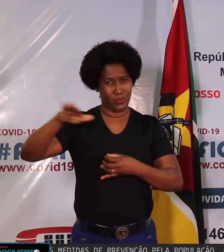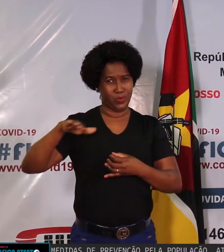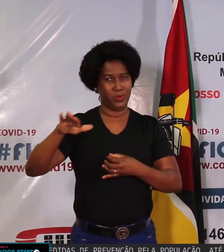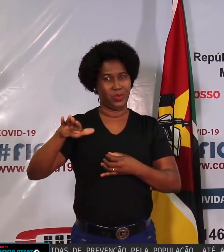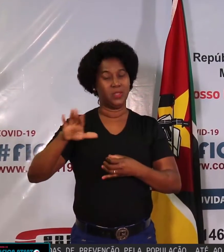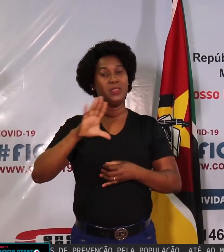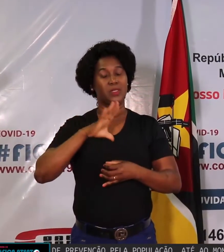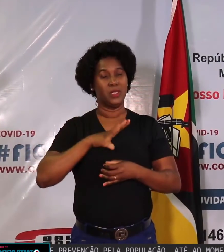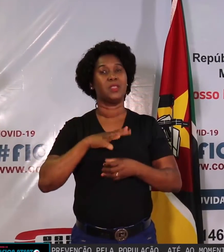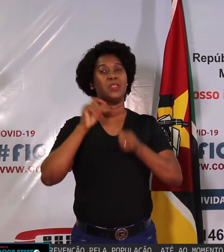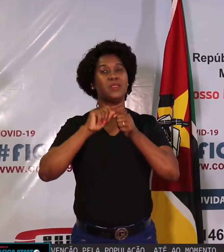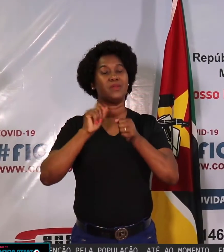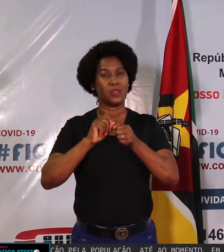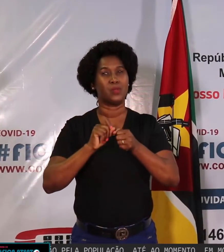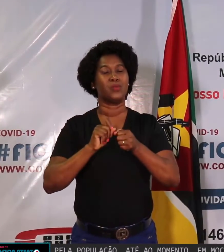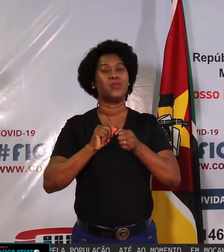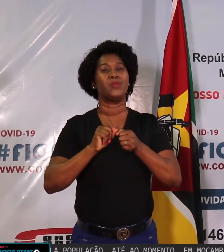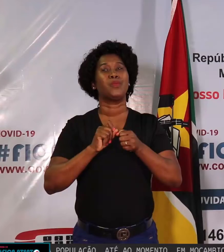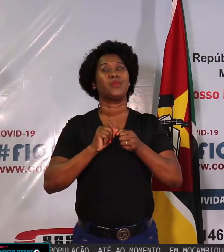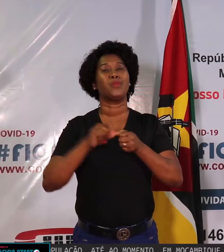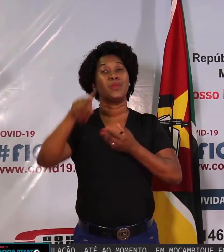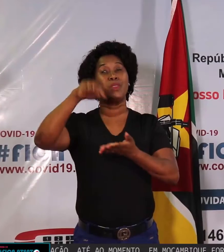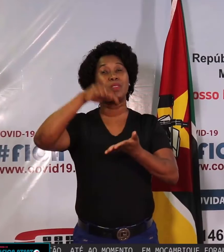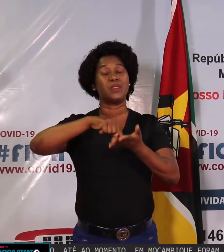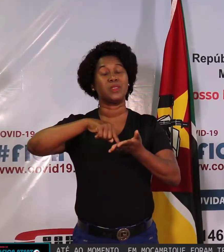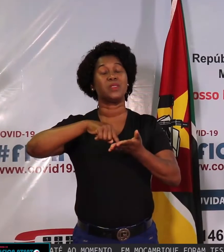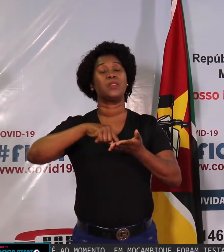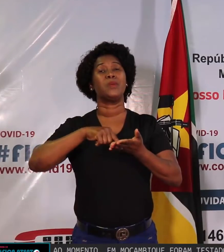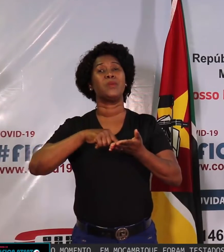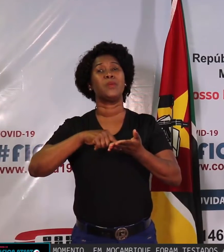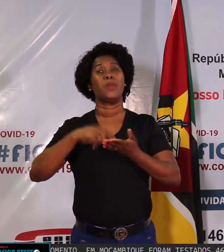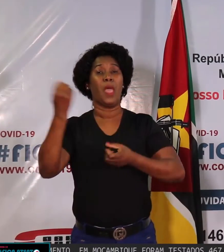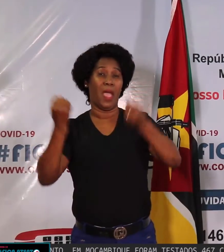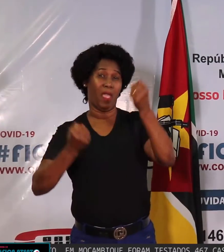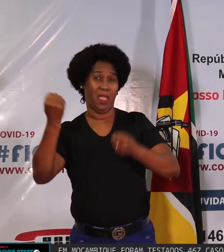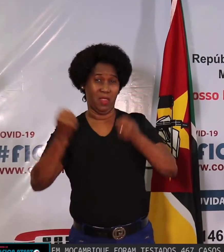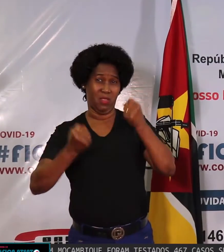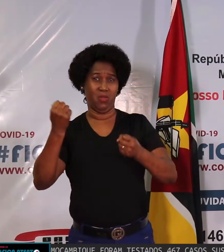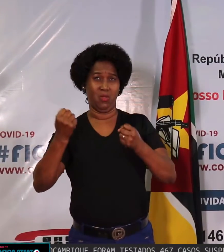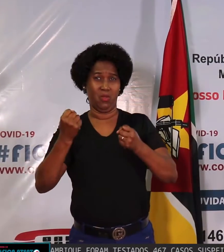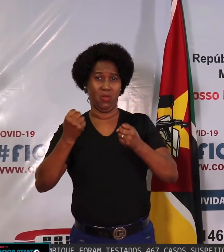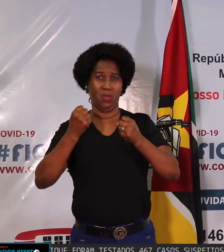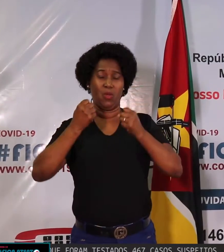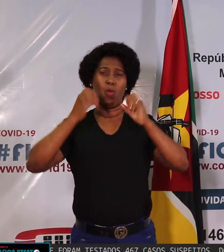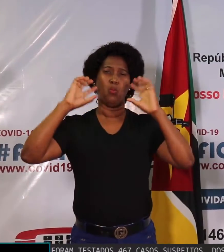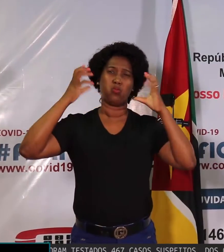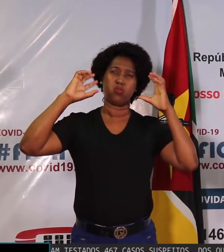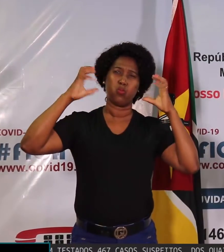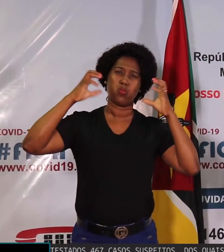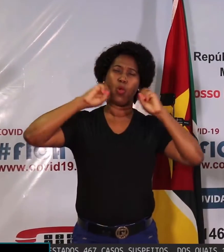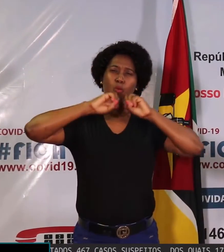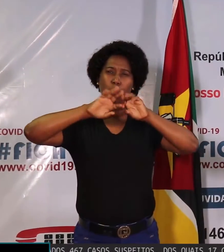temos colocados em, a nível da cidade, carros com megafones que